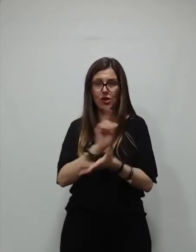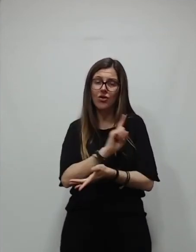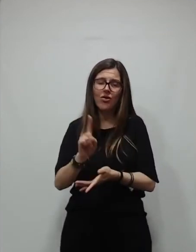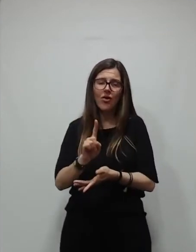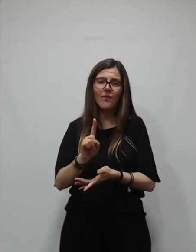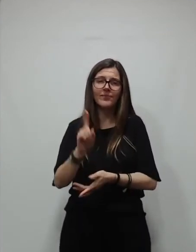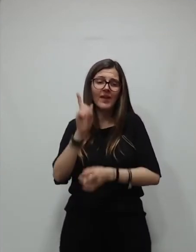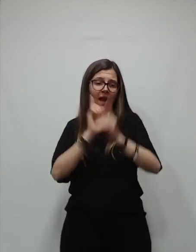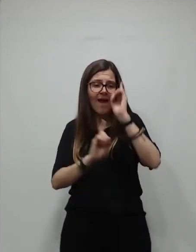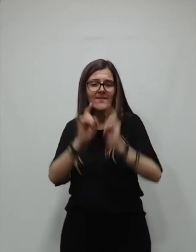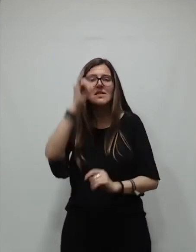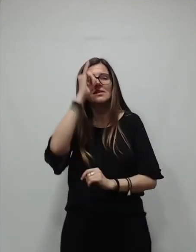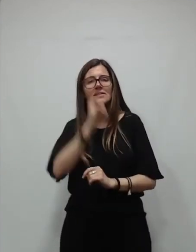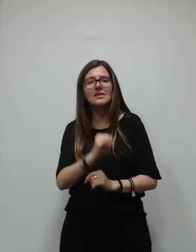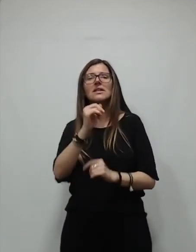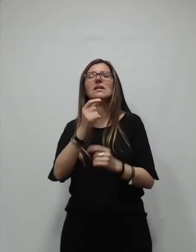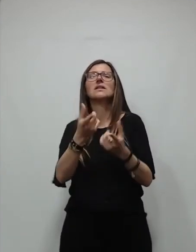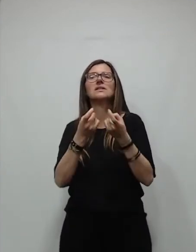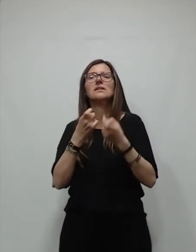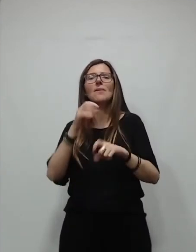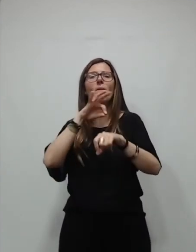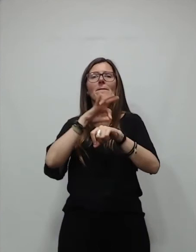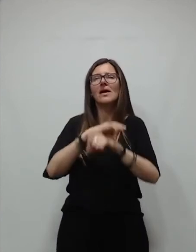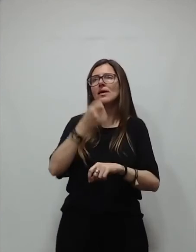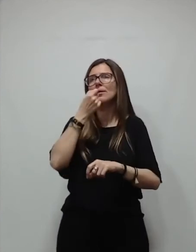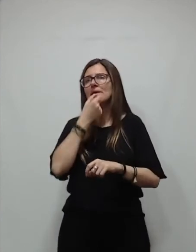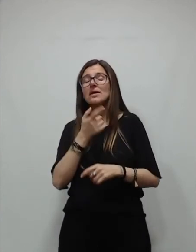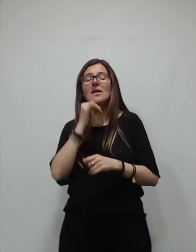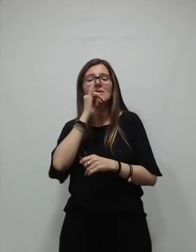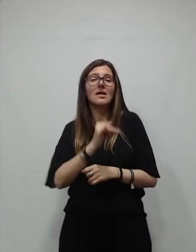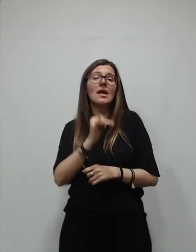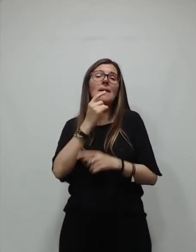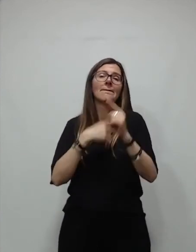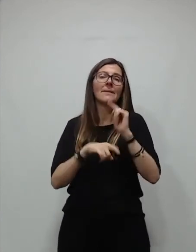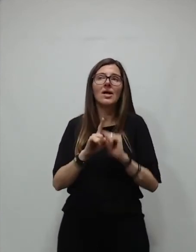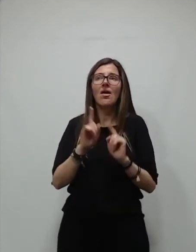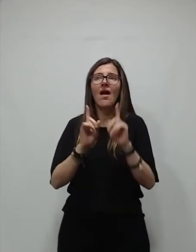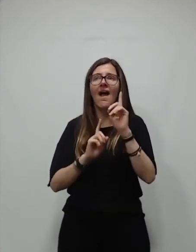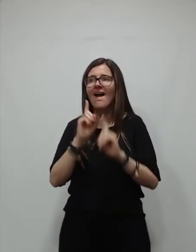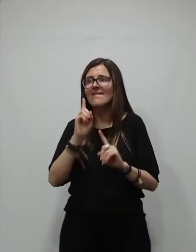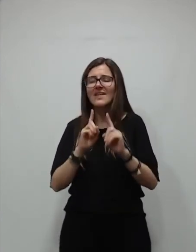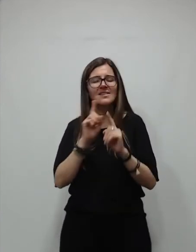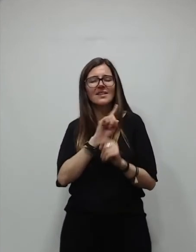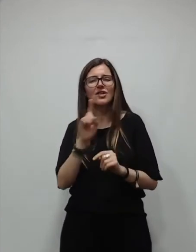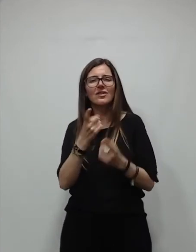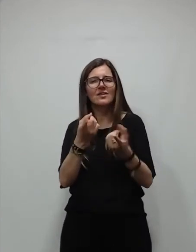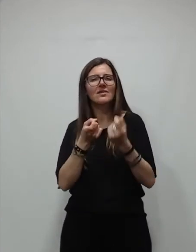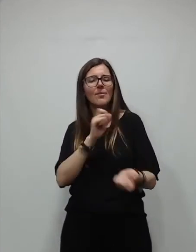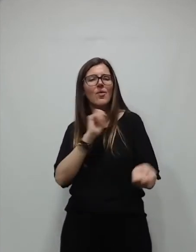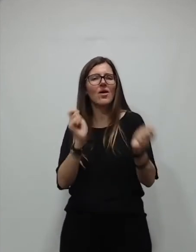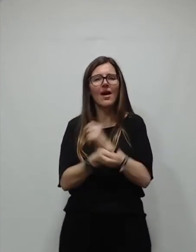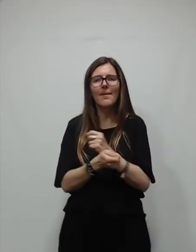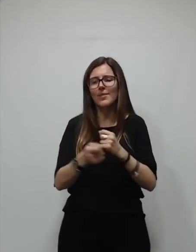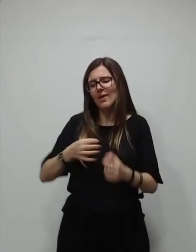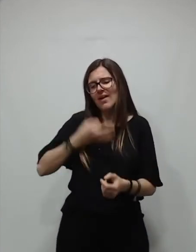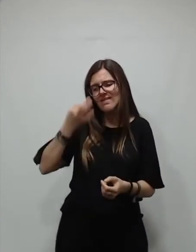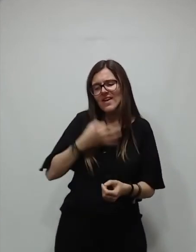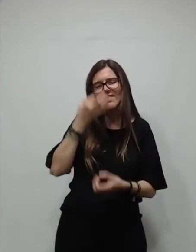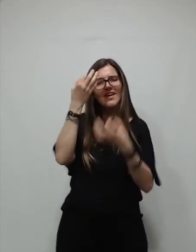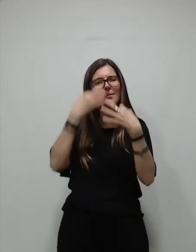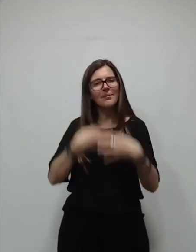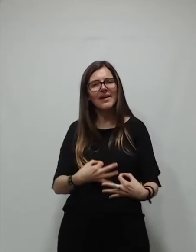muchos casos sí es necesario, pero tenemos que ver esas alternativas, eso que decimos la desmanicomización y la vida digna, con